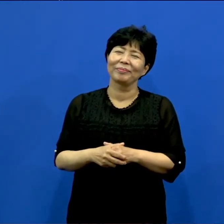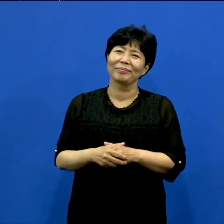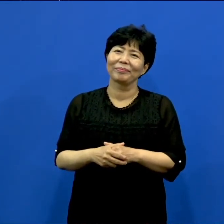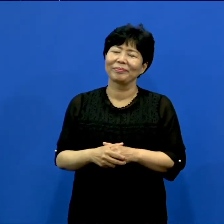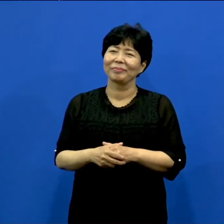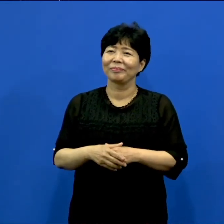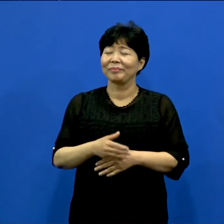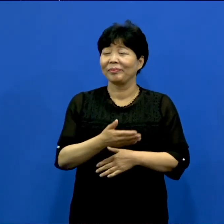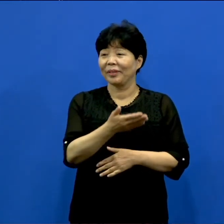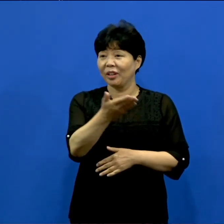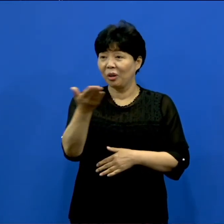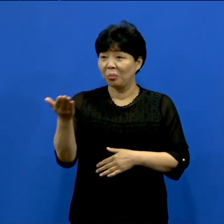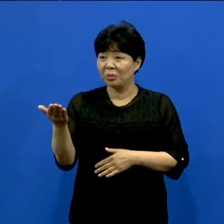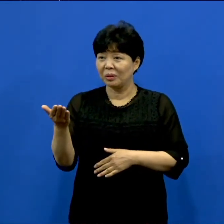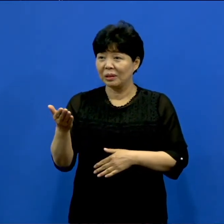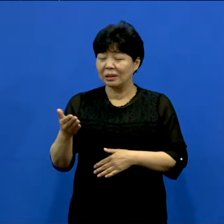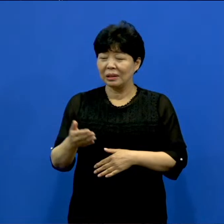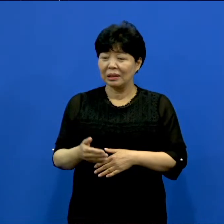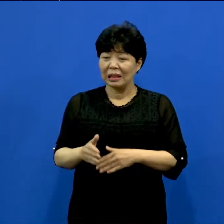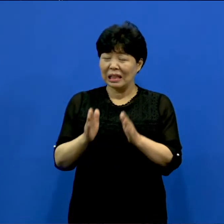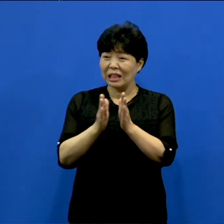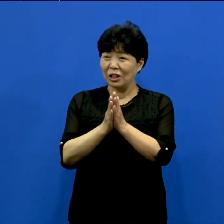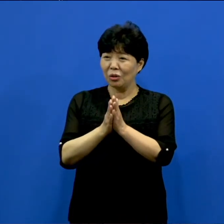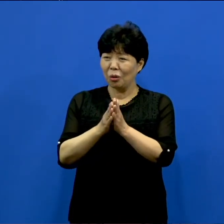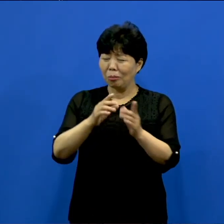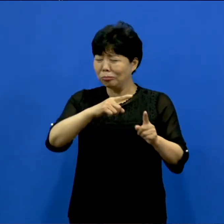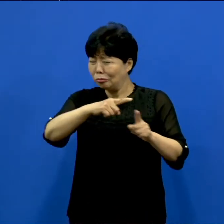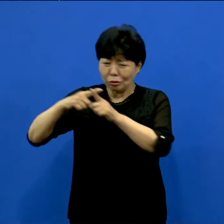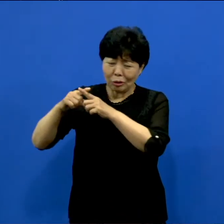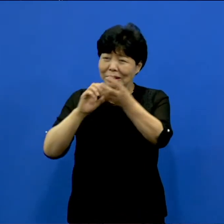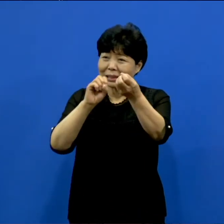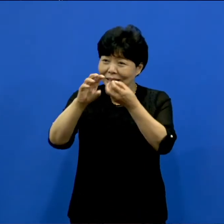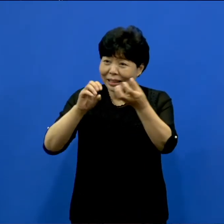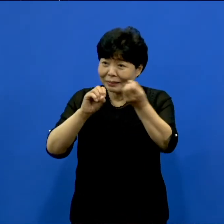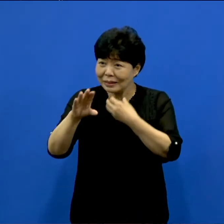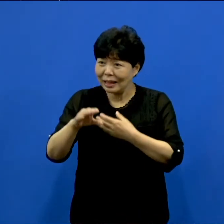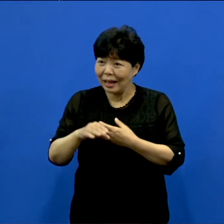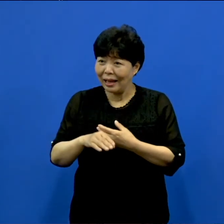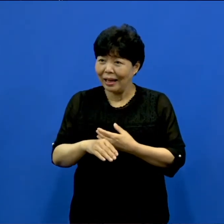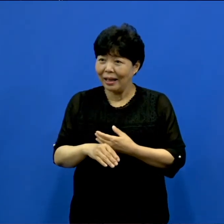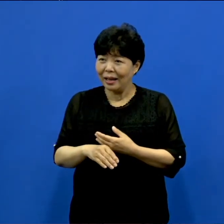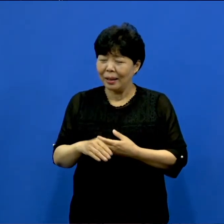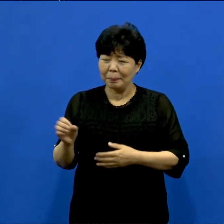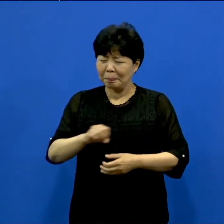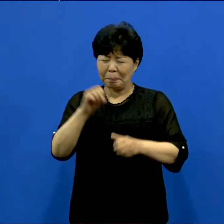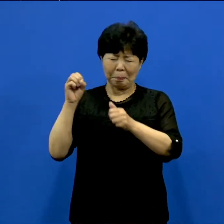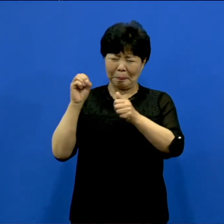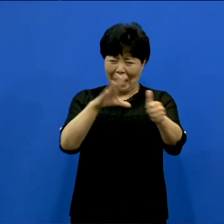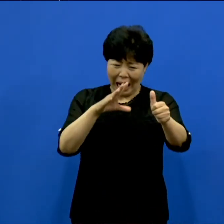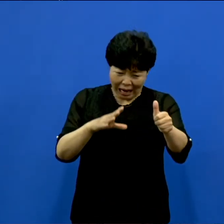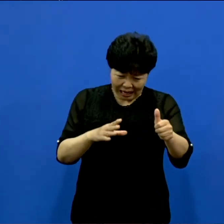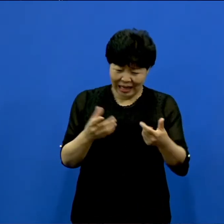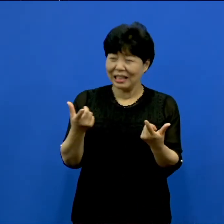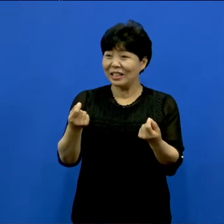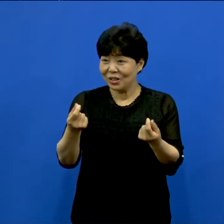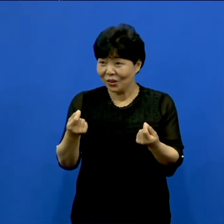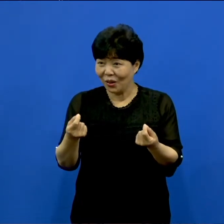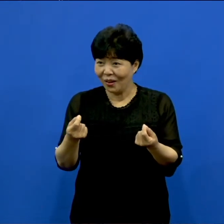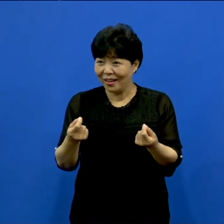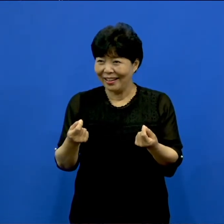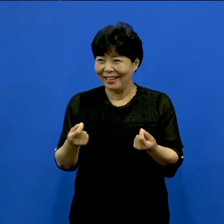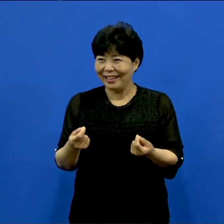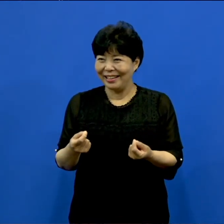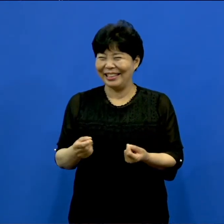여러분 어찌 처음부터 기도가 응답만 일어나겠어요? 기도가 뭐 요술방망이입니까? 알라딘 램프의 뭐